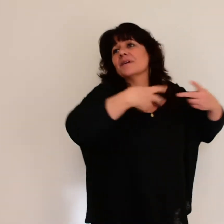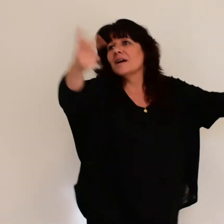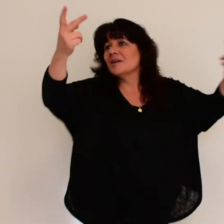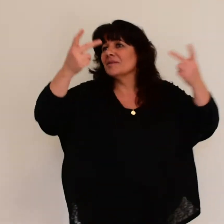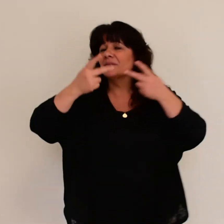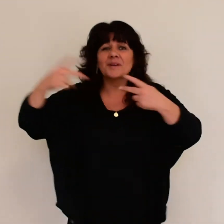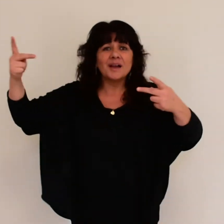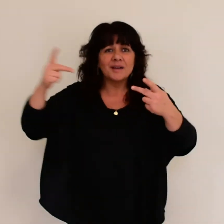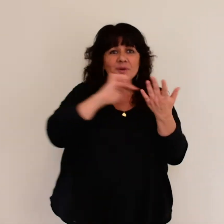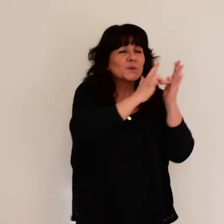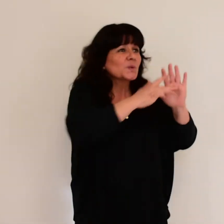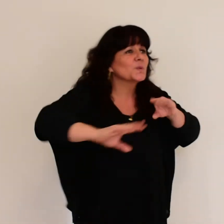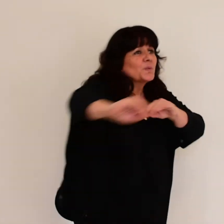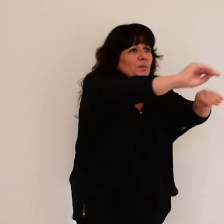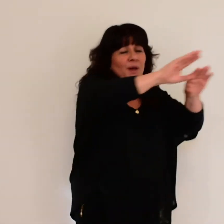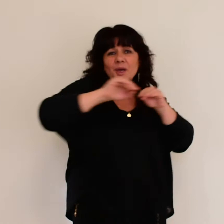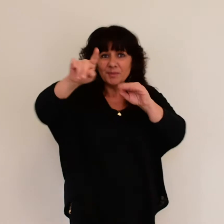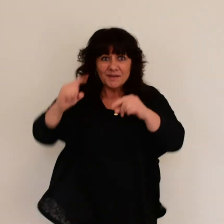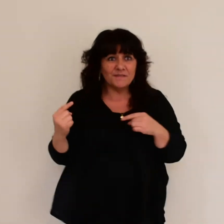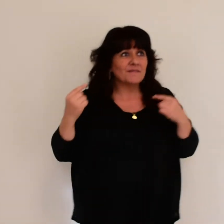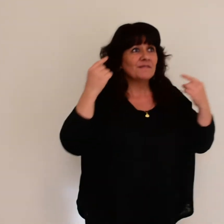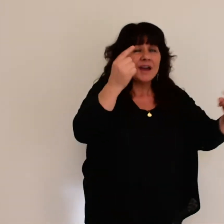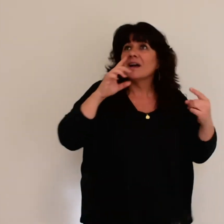annoncez parmi les peuples ses hauts faits.